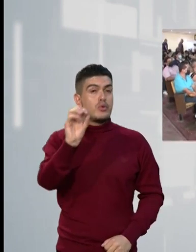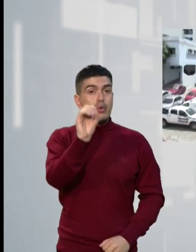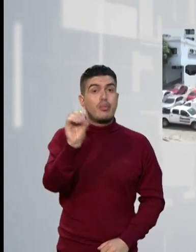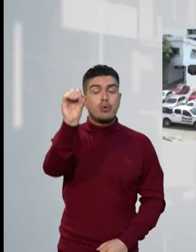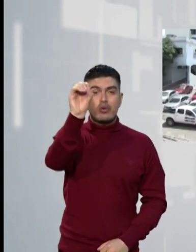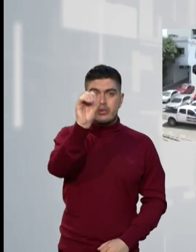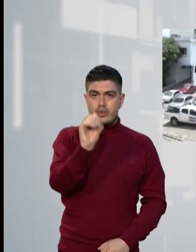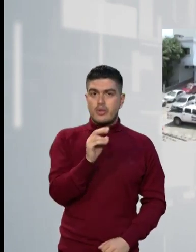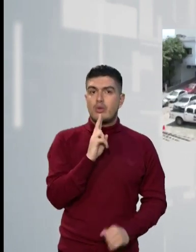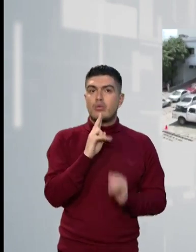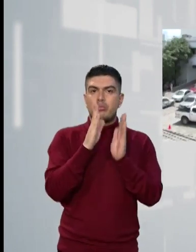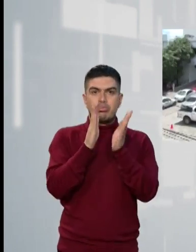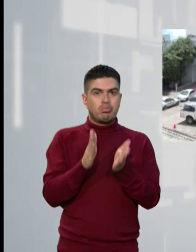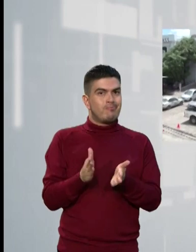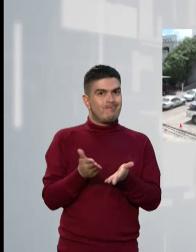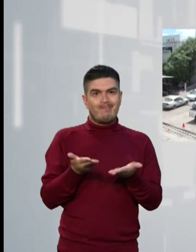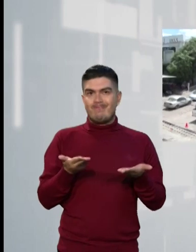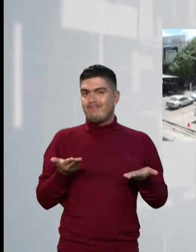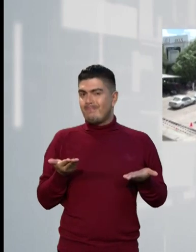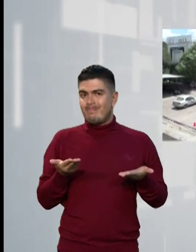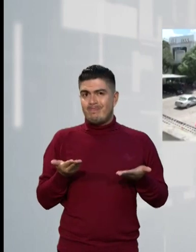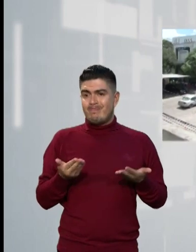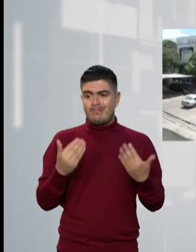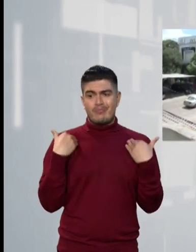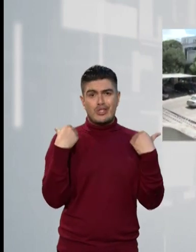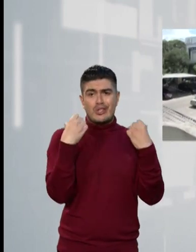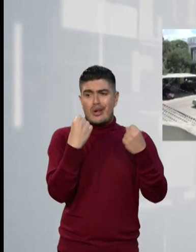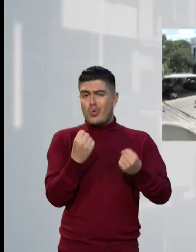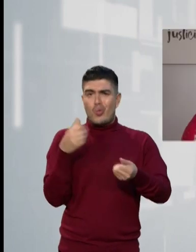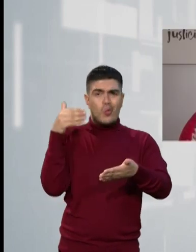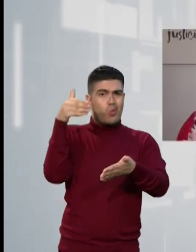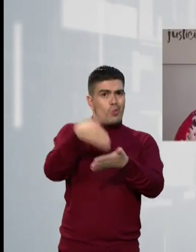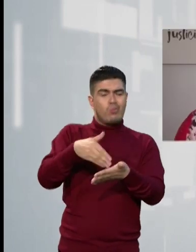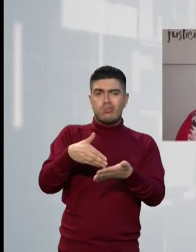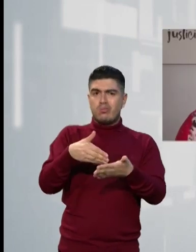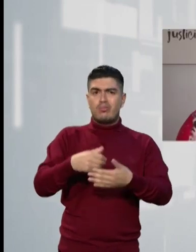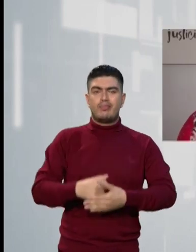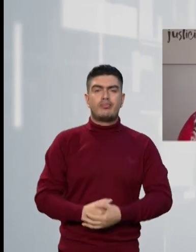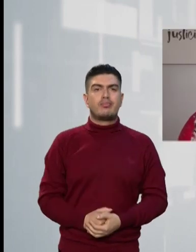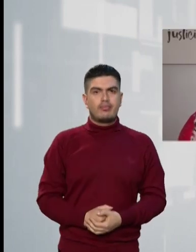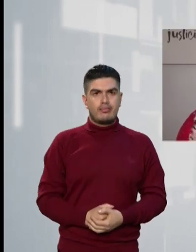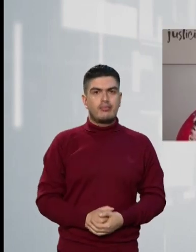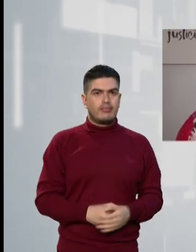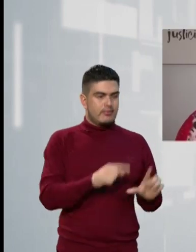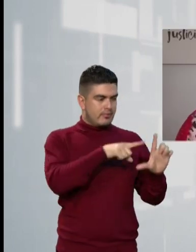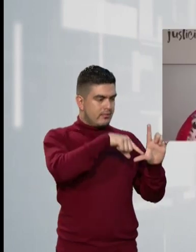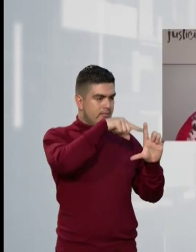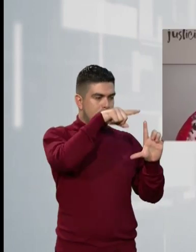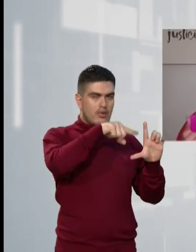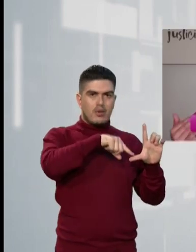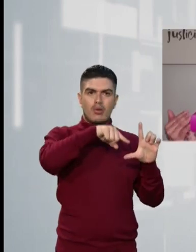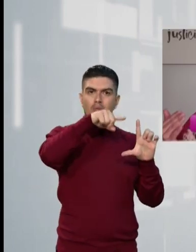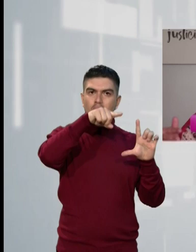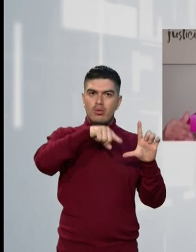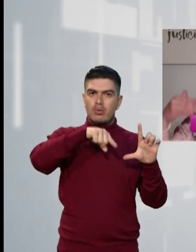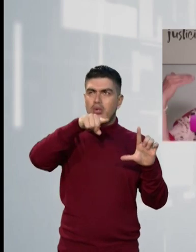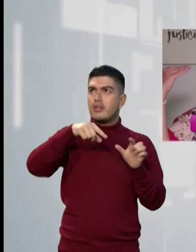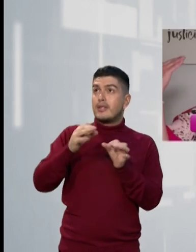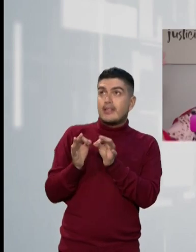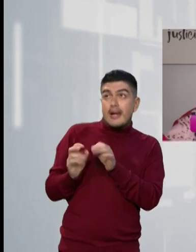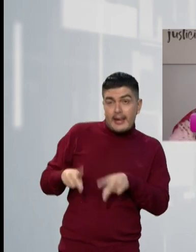la población no tiene acceso a recibir atención médica datos que contamos es que es la población que está en aquellas